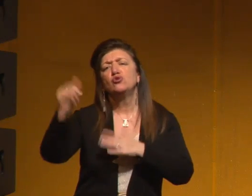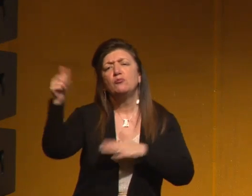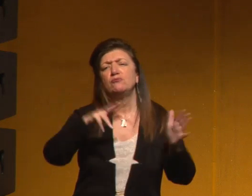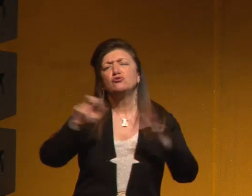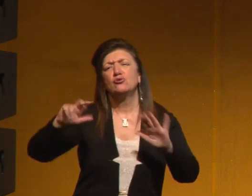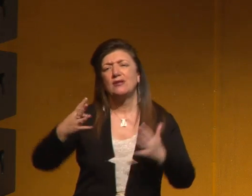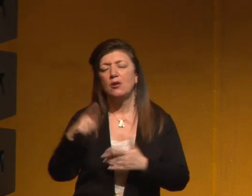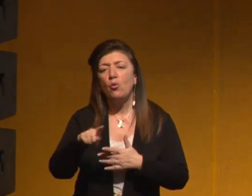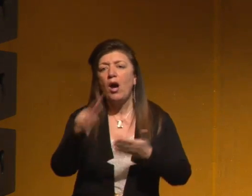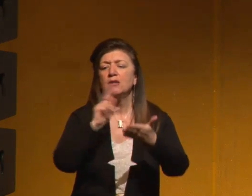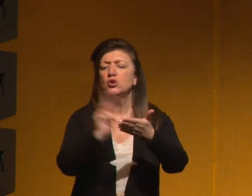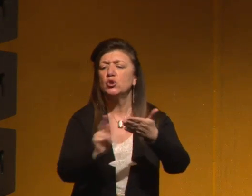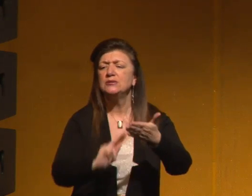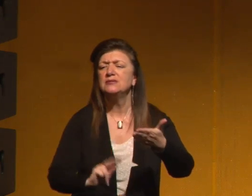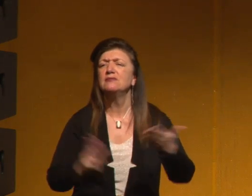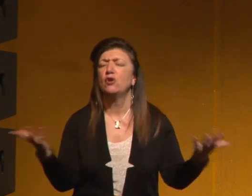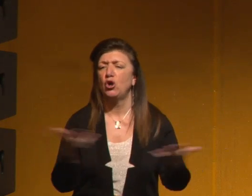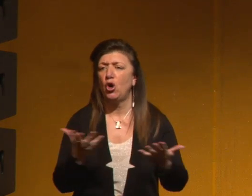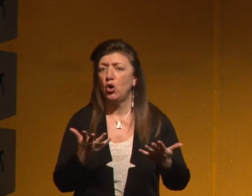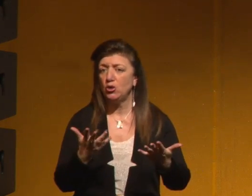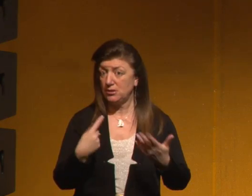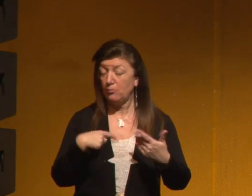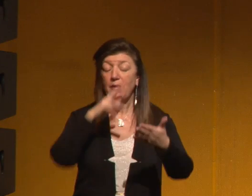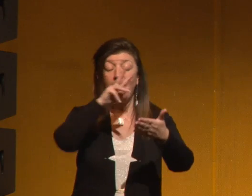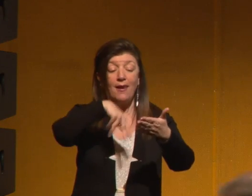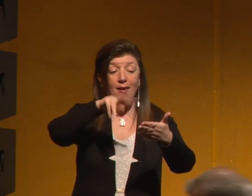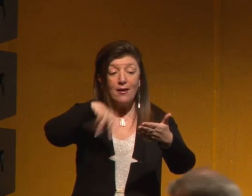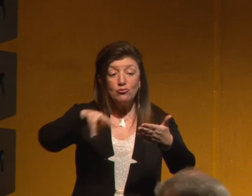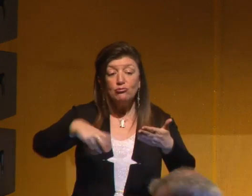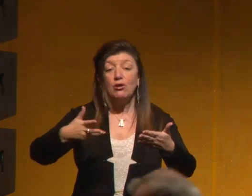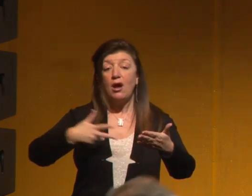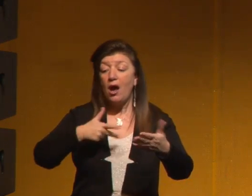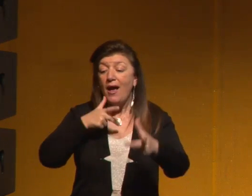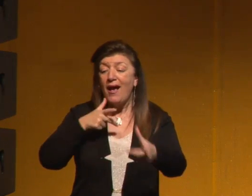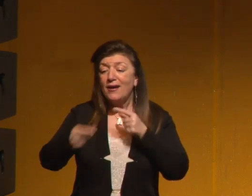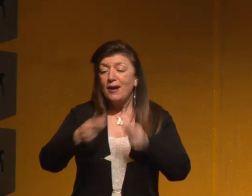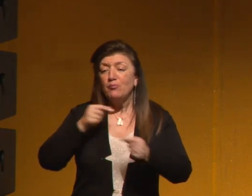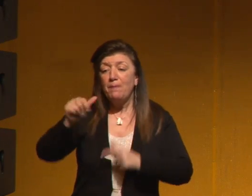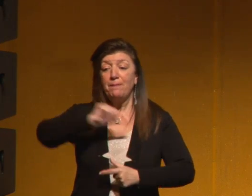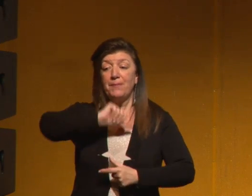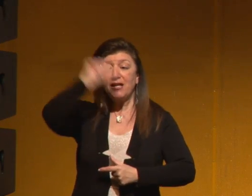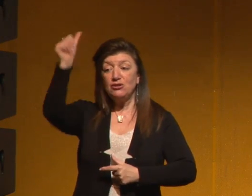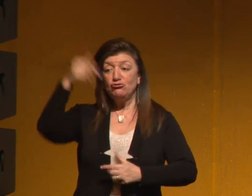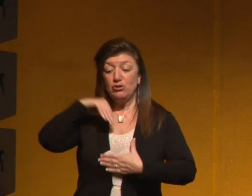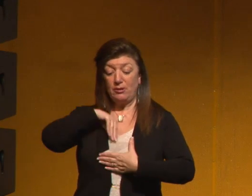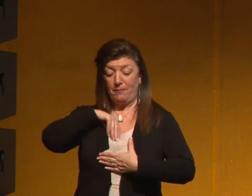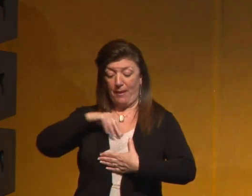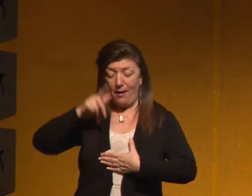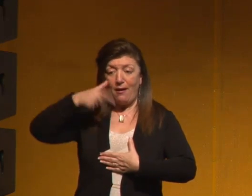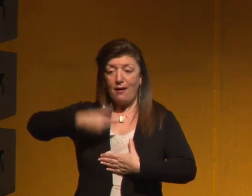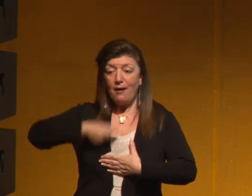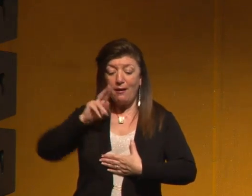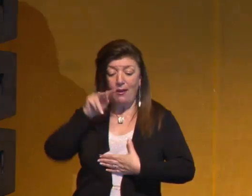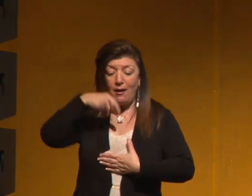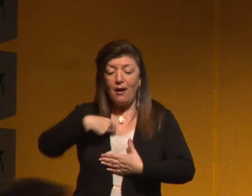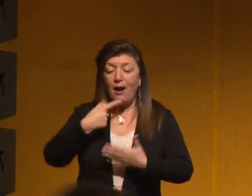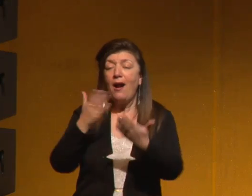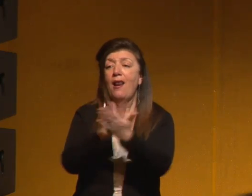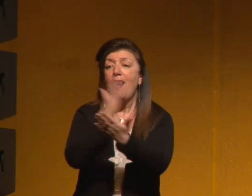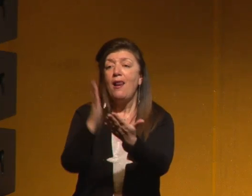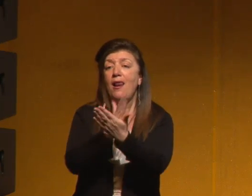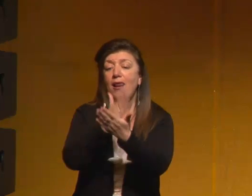lettura il rapporto principale essenziale che abbiamo con noi stessi e non solo con libro ma con